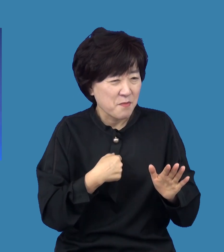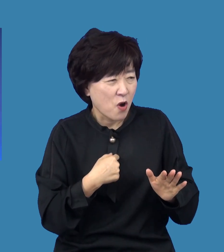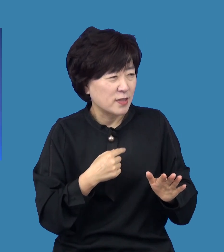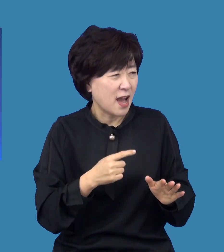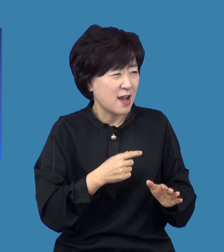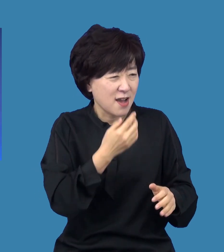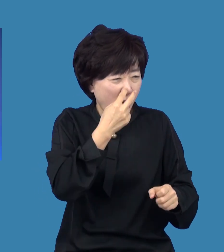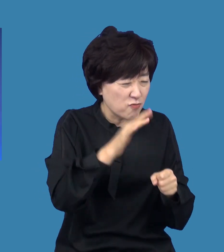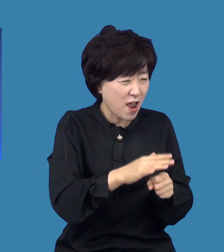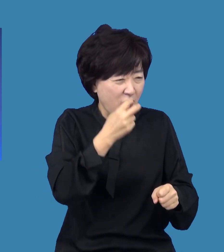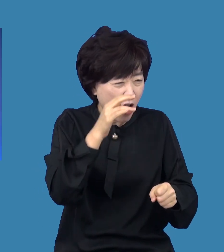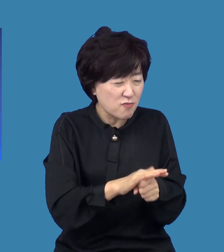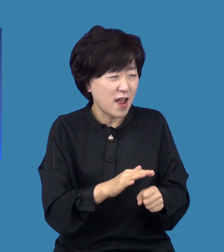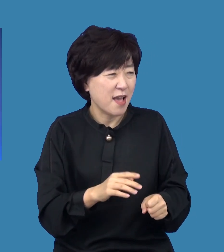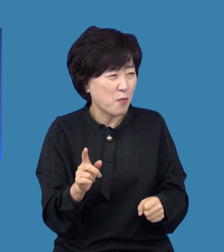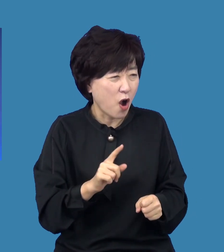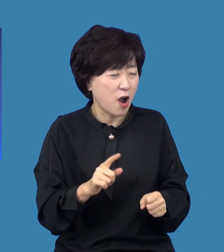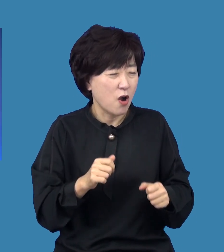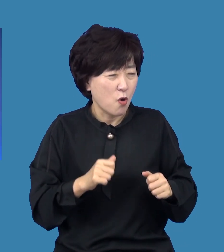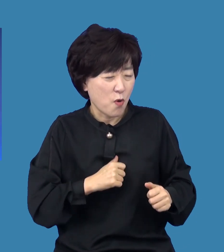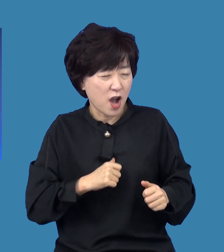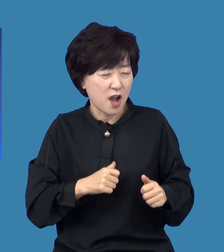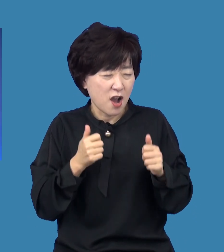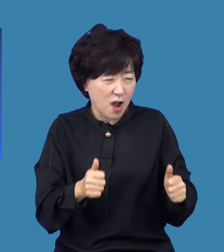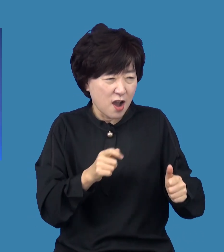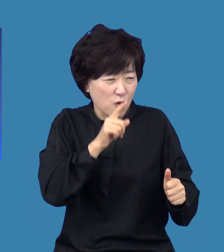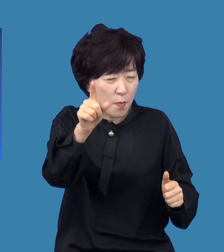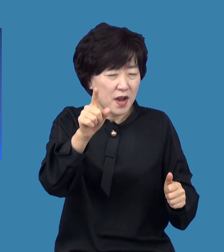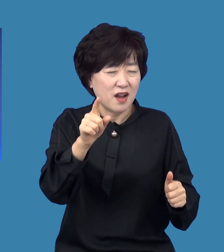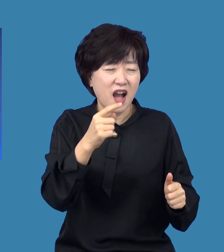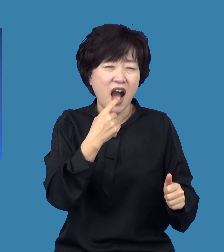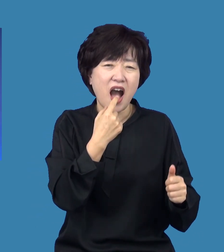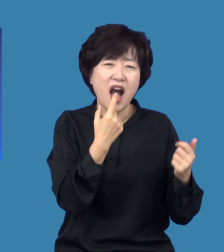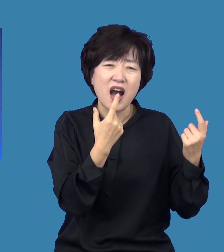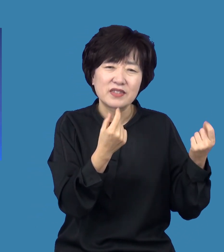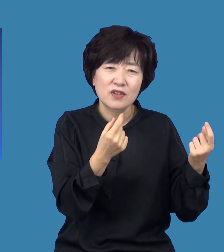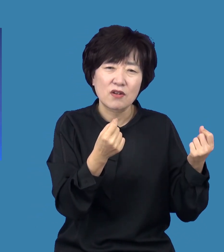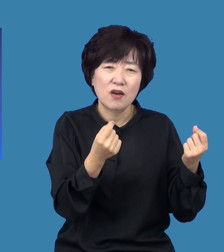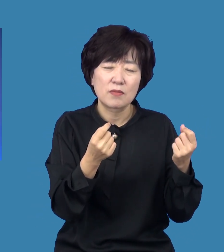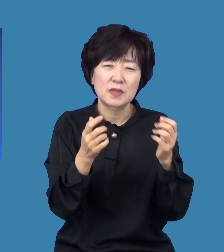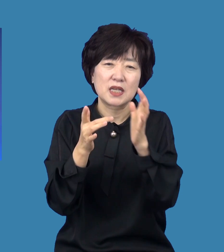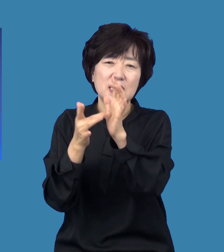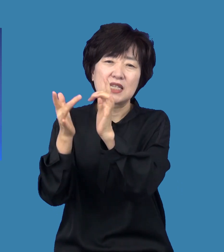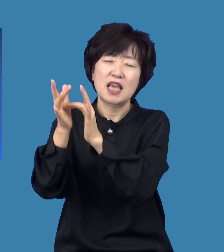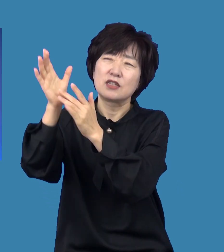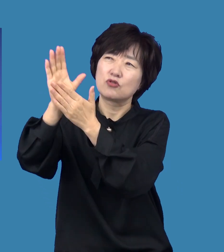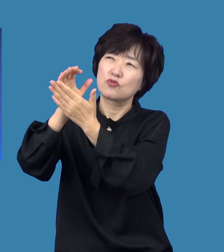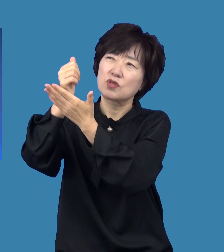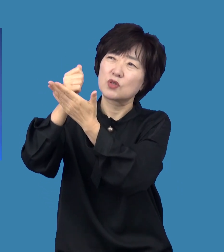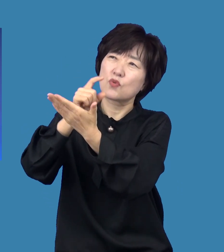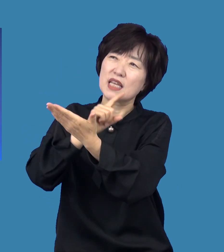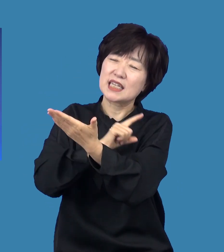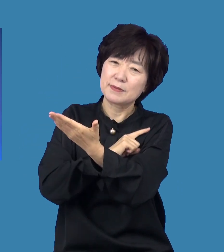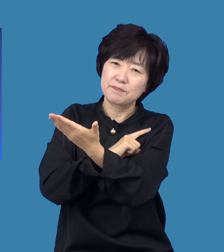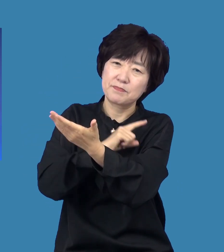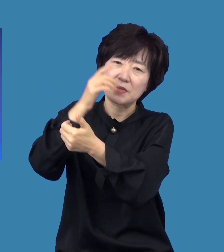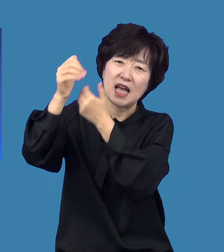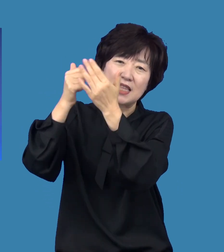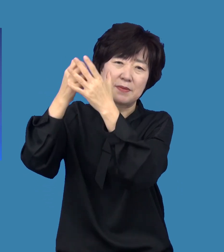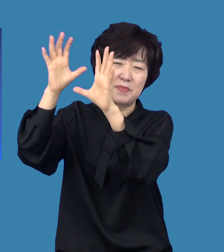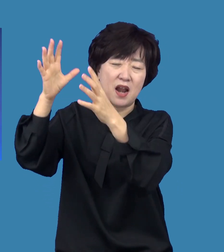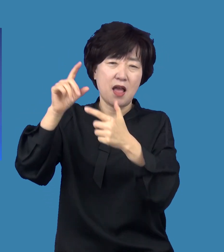안 되면 고소하고, 그것만큼 정말 예수 그리스도의 이름과 하나님 나라의 명예에